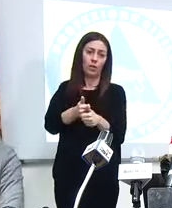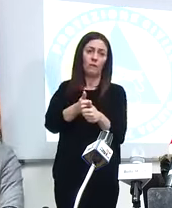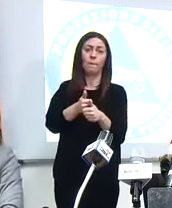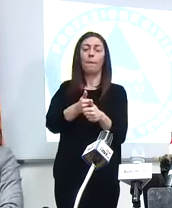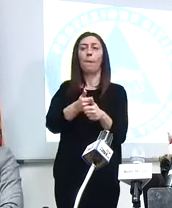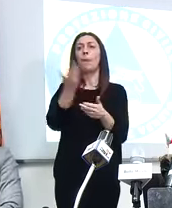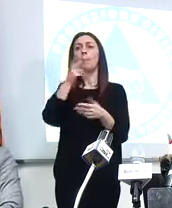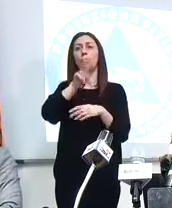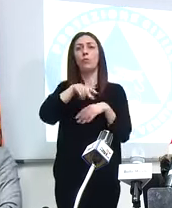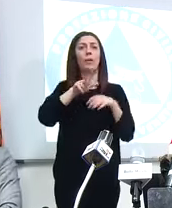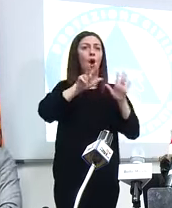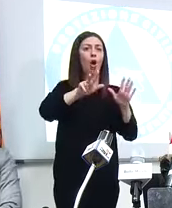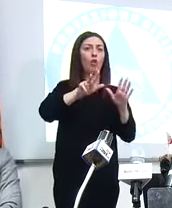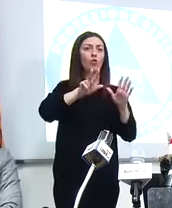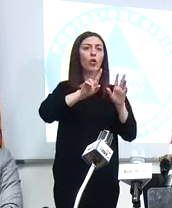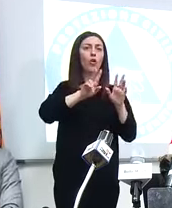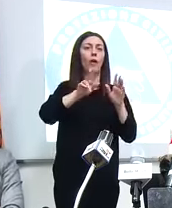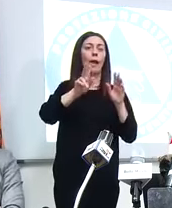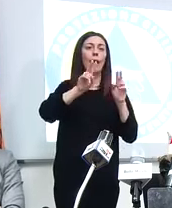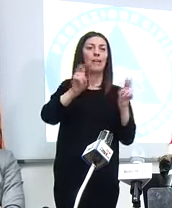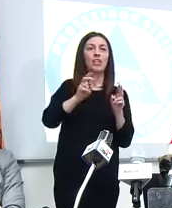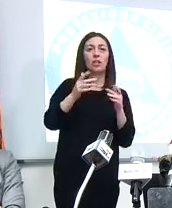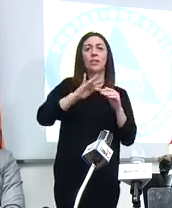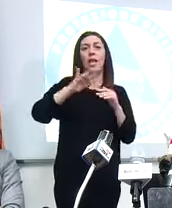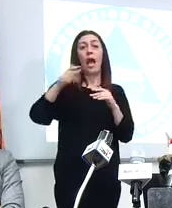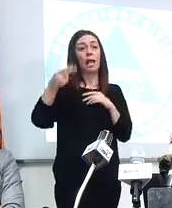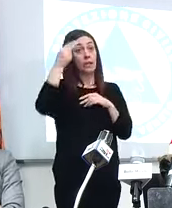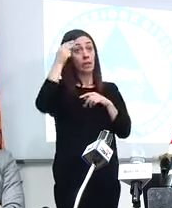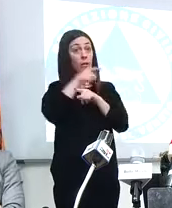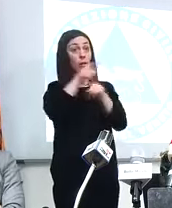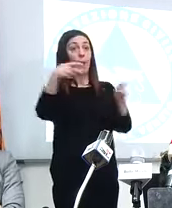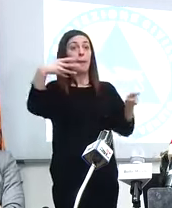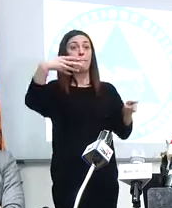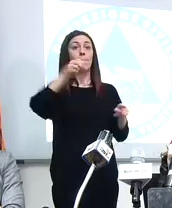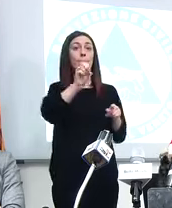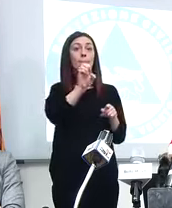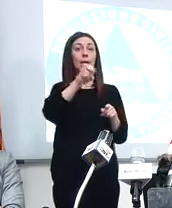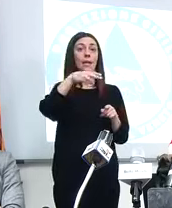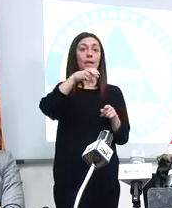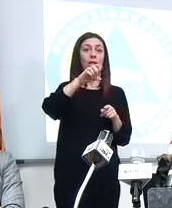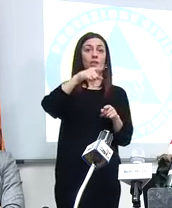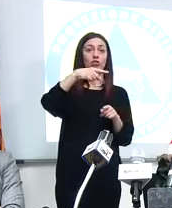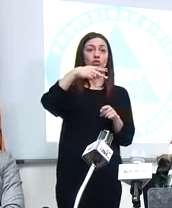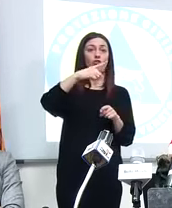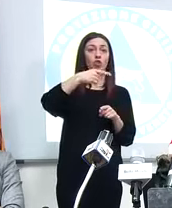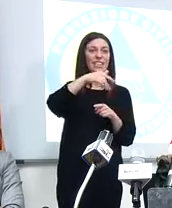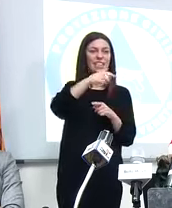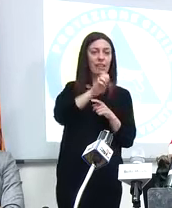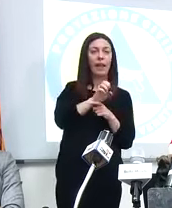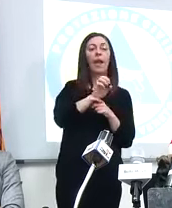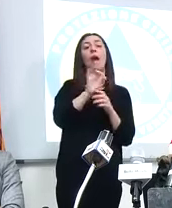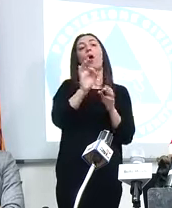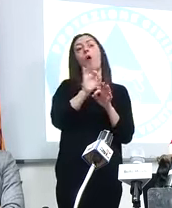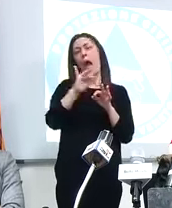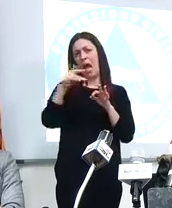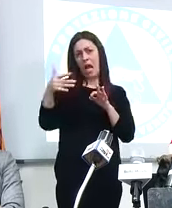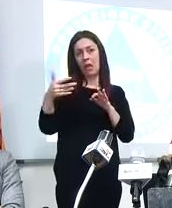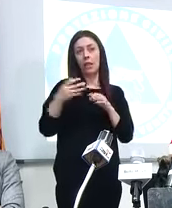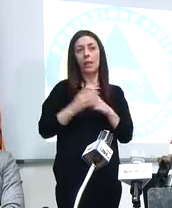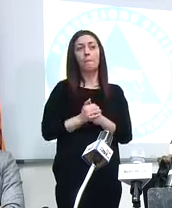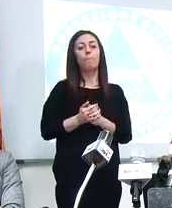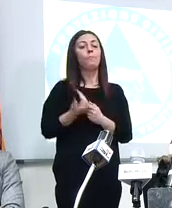il 2008 per quanto riguarda la meningite, se vi ricordate, altre, dove abbiamo, insomma, siamo partiti con